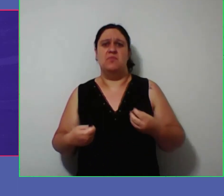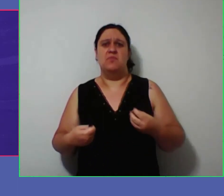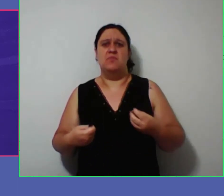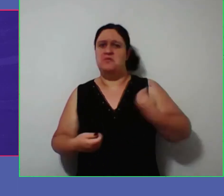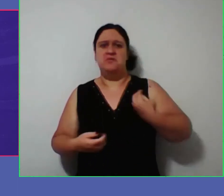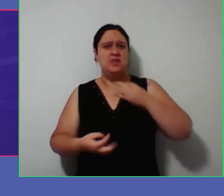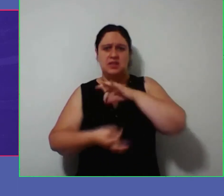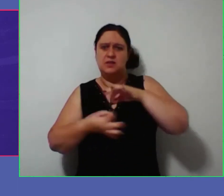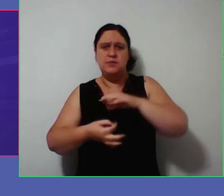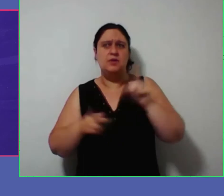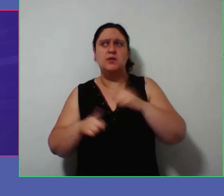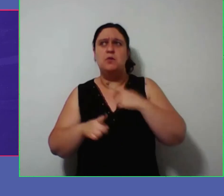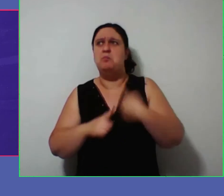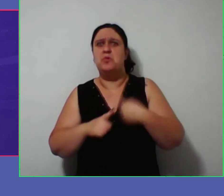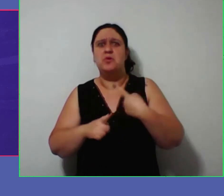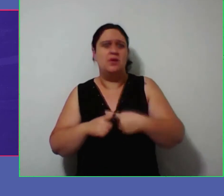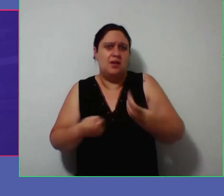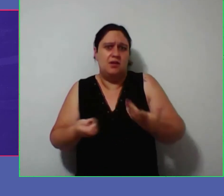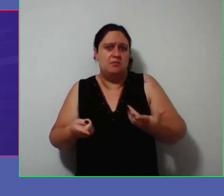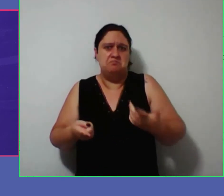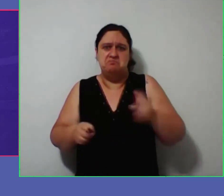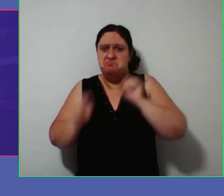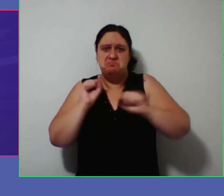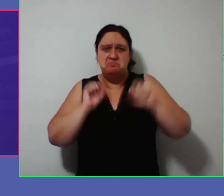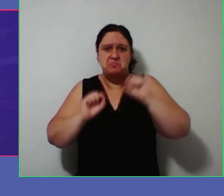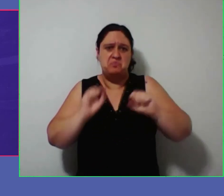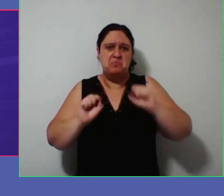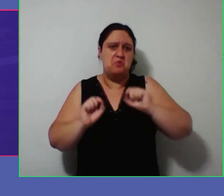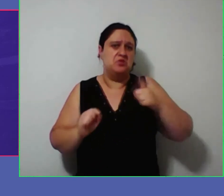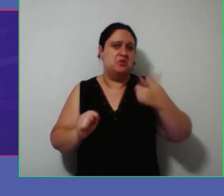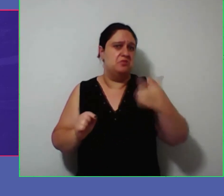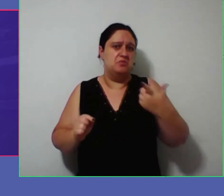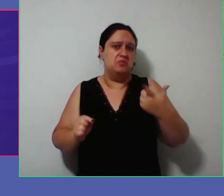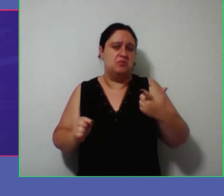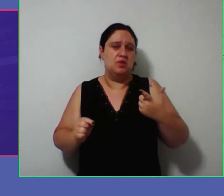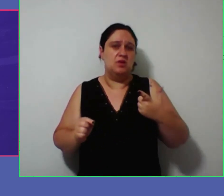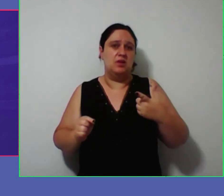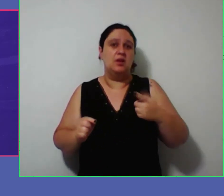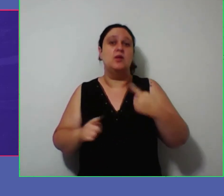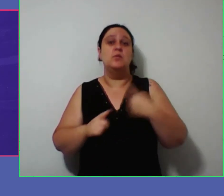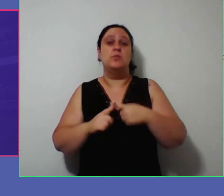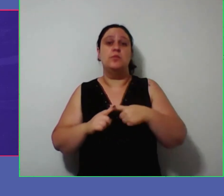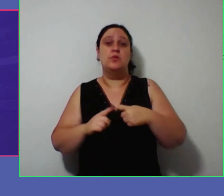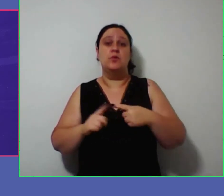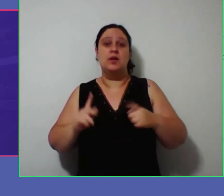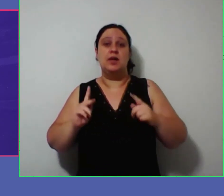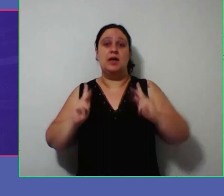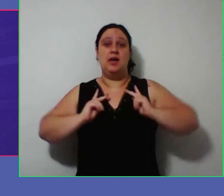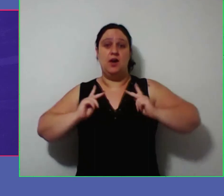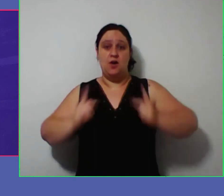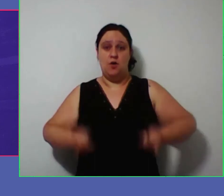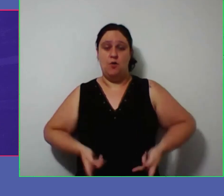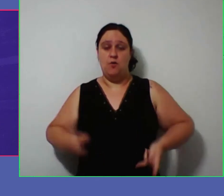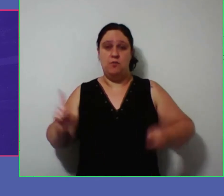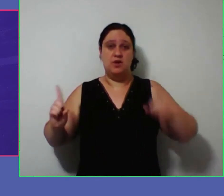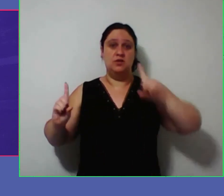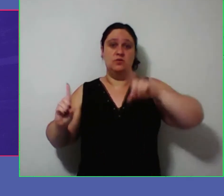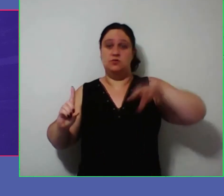pois todos os que são guiados pelo Espírito de Deus são filhos de